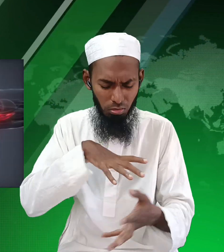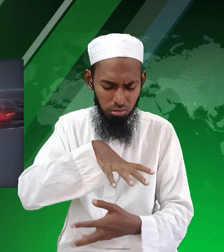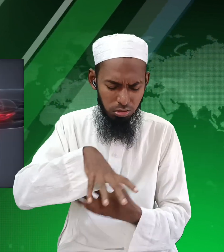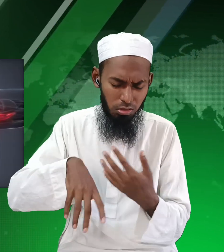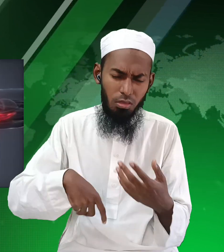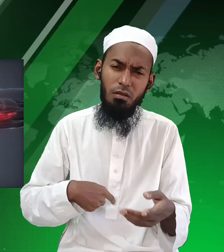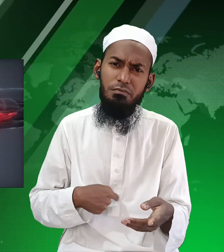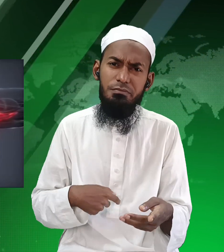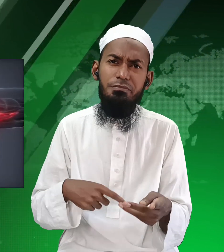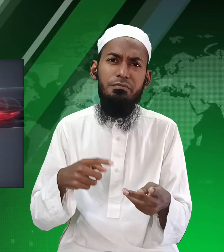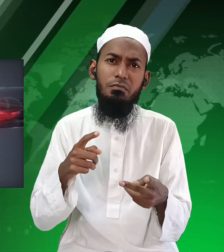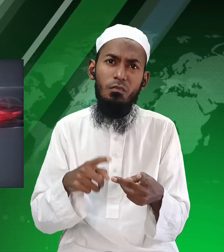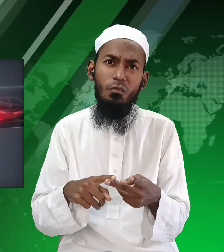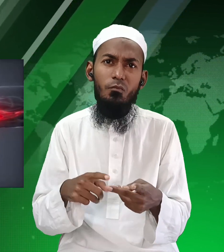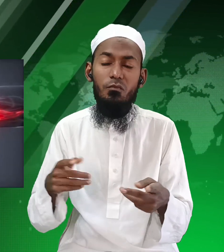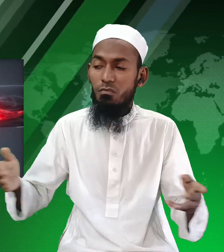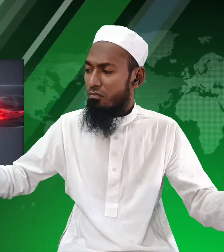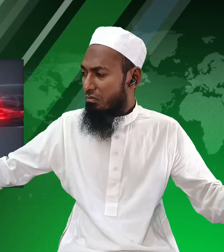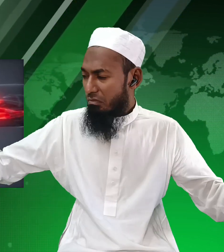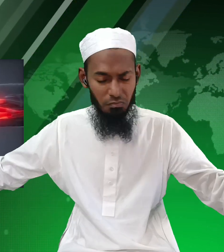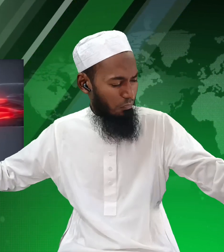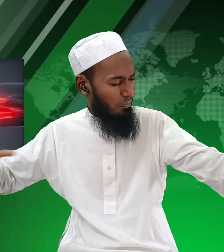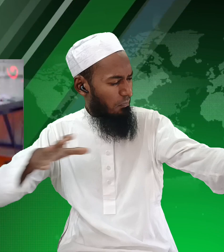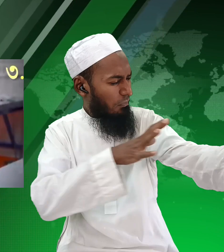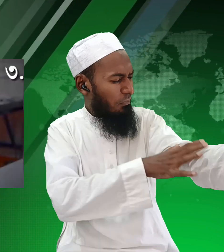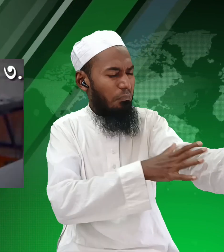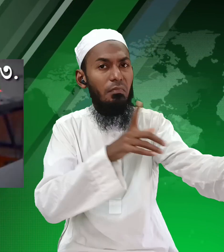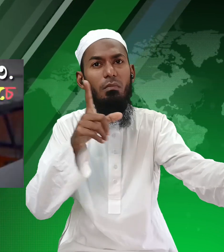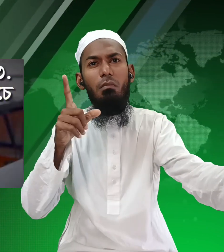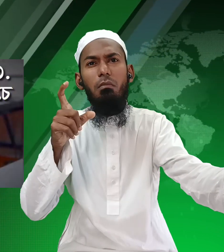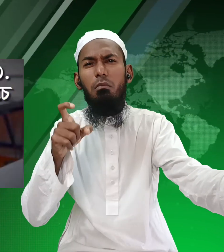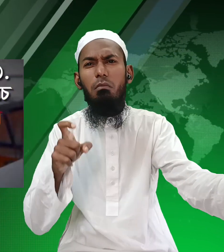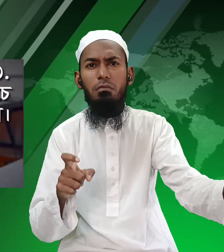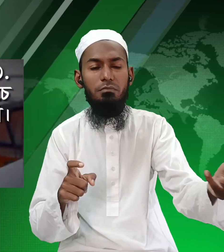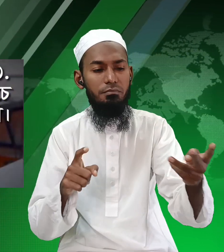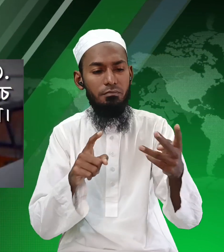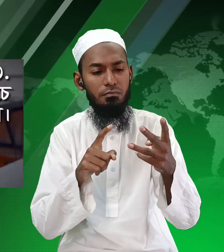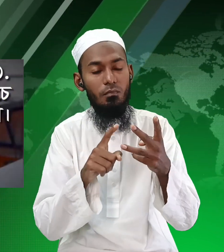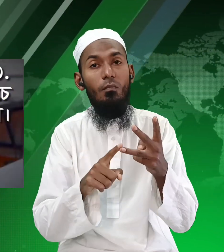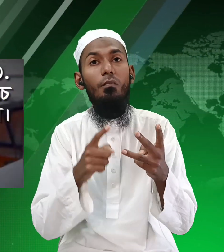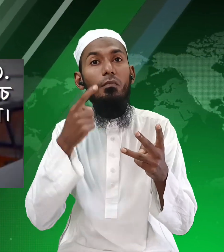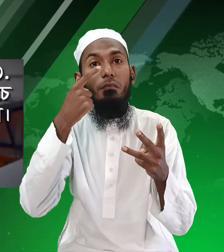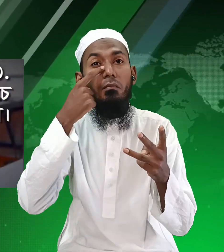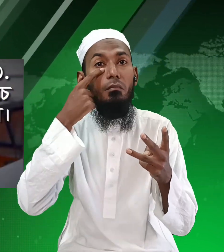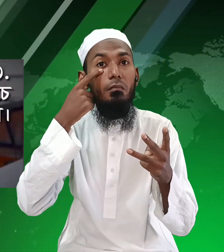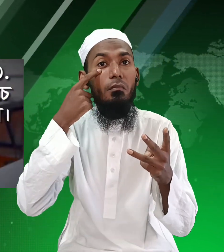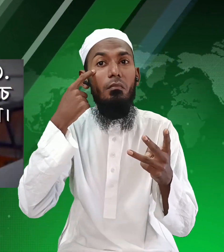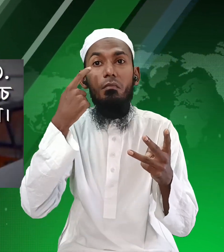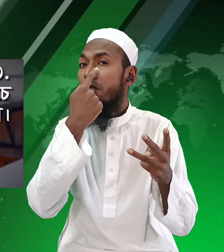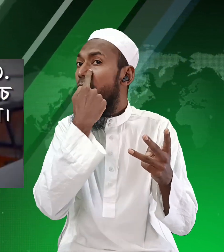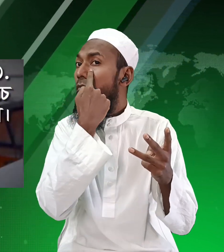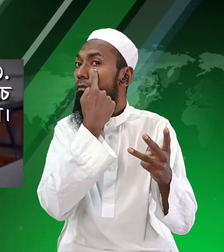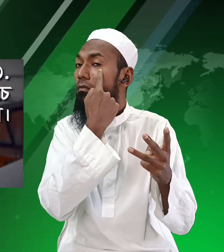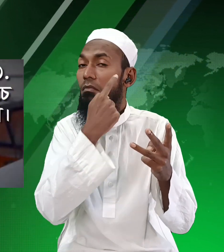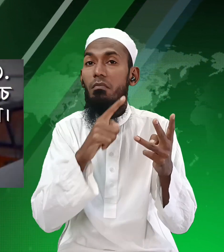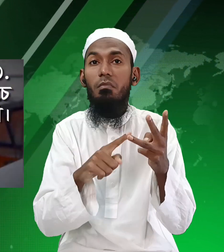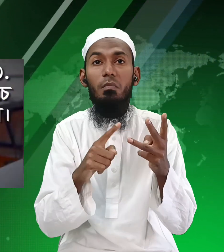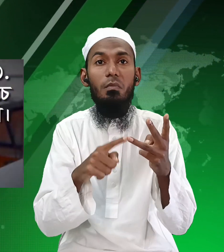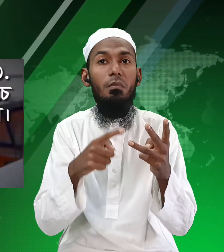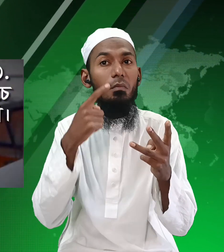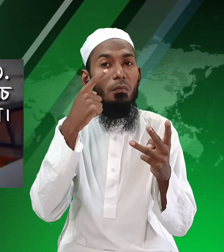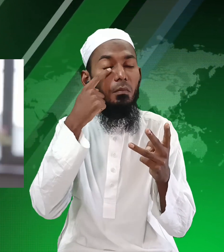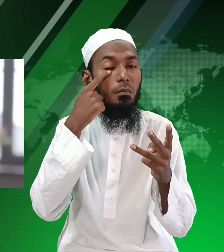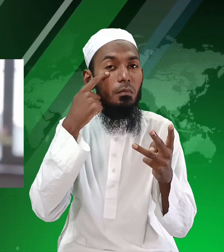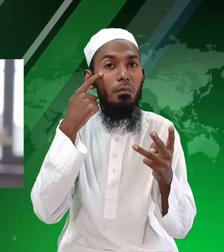গেল, তখন এটার জন্য আপনার মাংসপেশিতে ক্র্যাম্প হতে পারে। 3 নাম্বার হচ্ছে এই যে চোখের নিচে যে জায়গাটা, এইখানে বা এইখানে নিচের পাতা